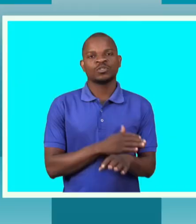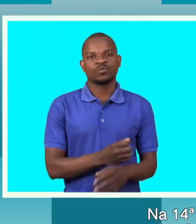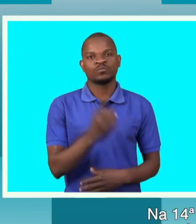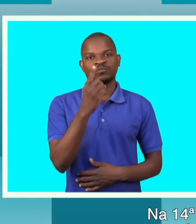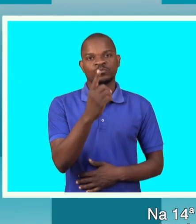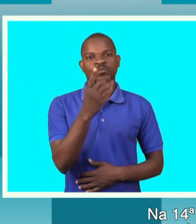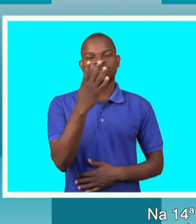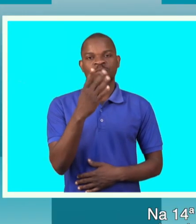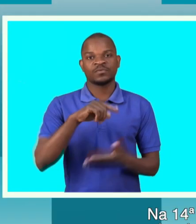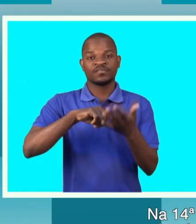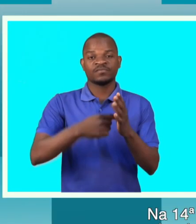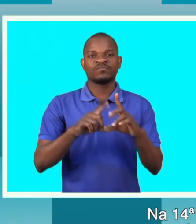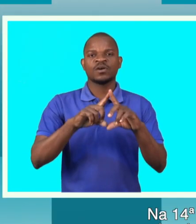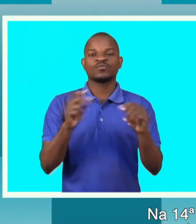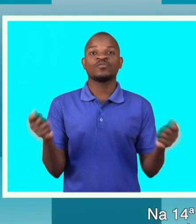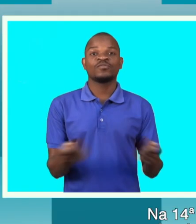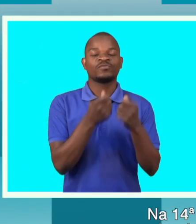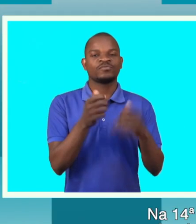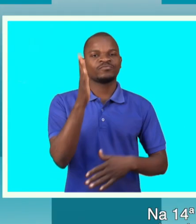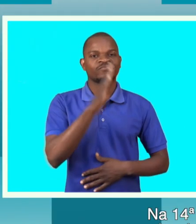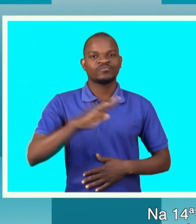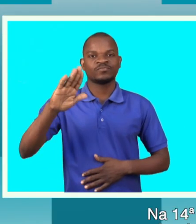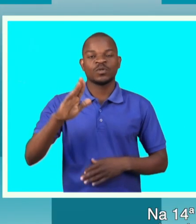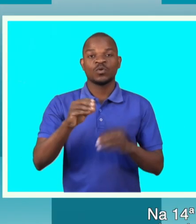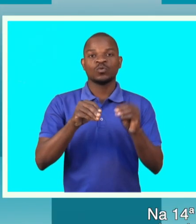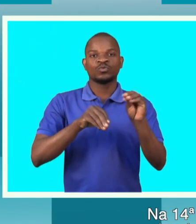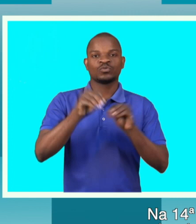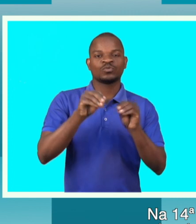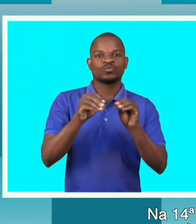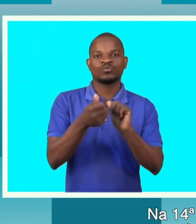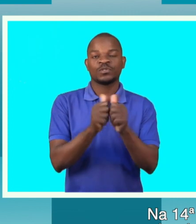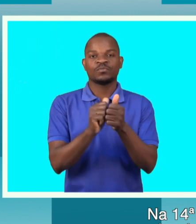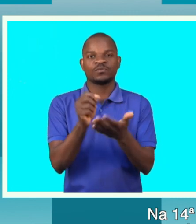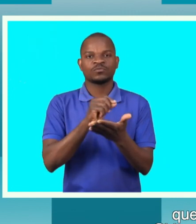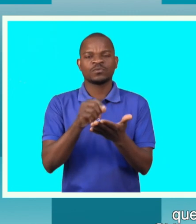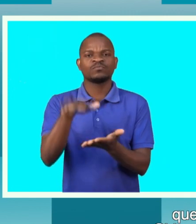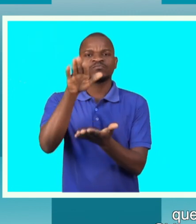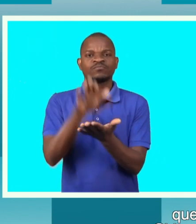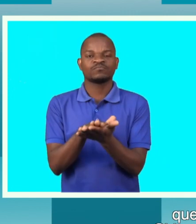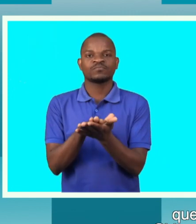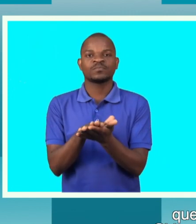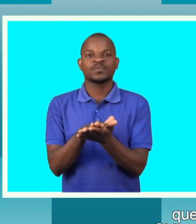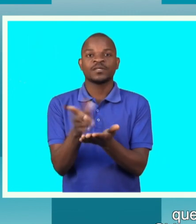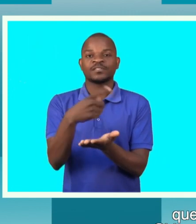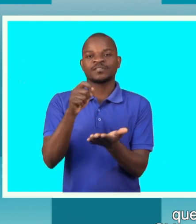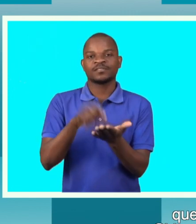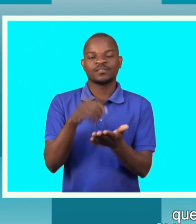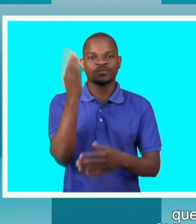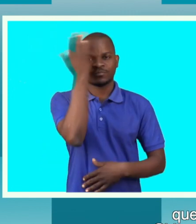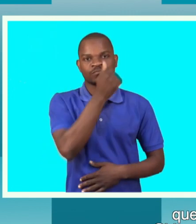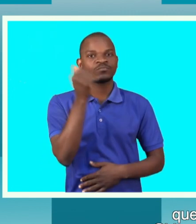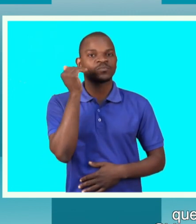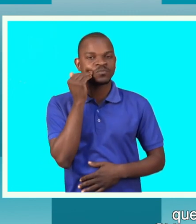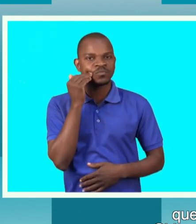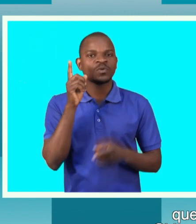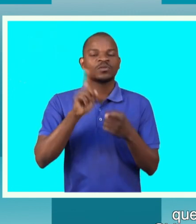Na 14ª edição do Festival Nacional dos Jogos Desportivos Escolares, que teve lugar na cidade